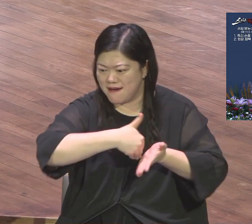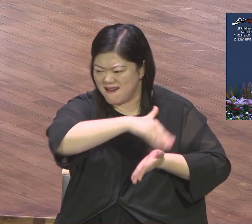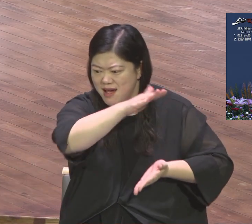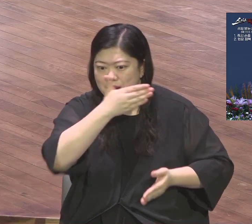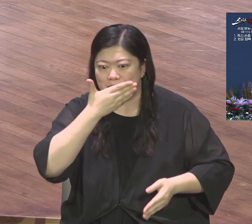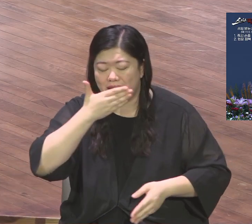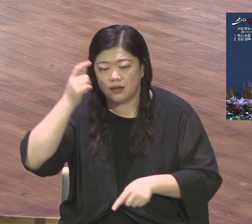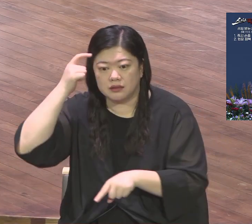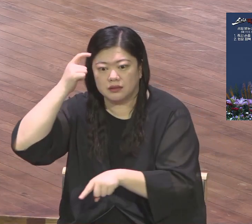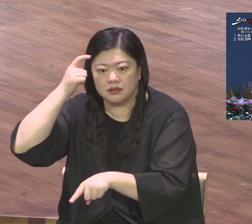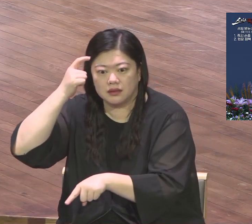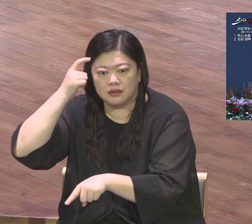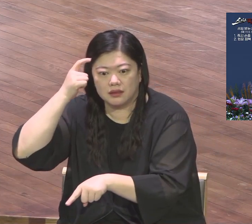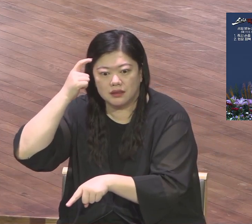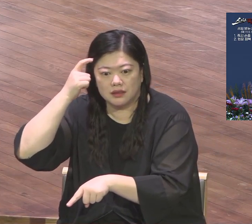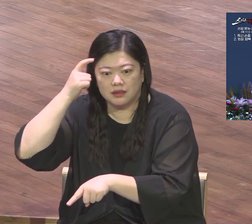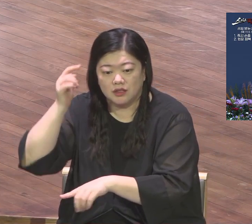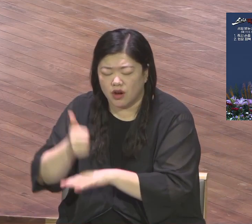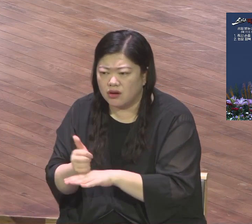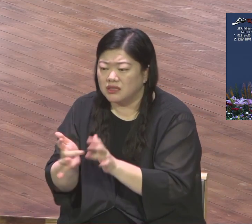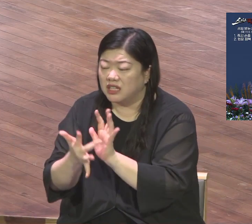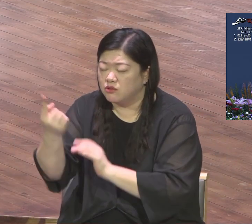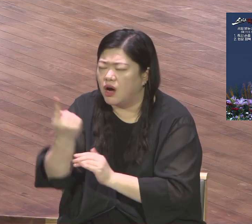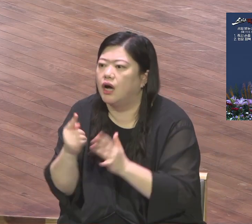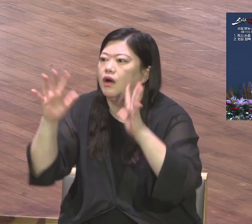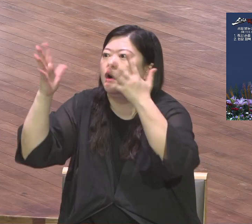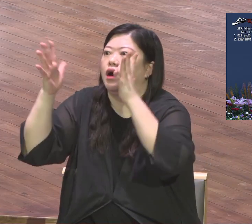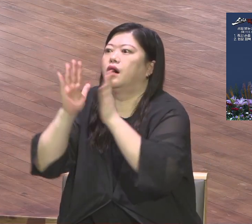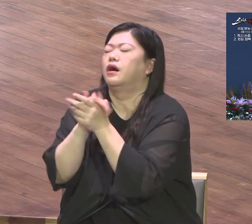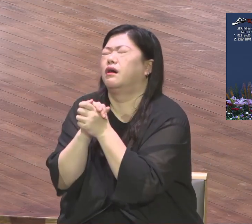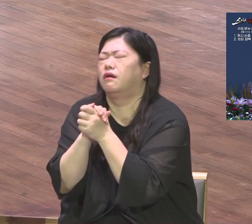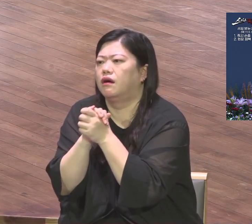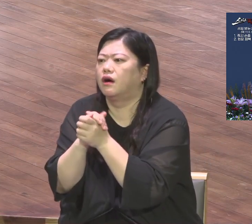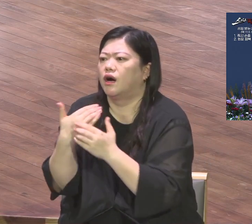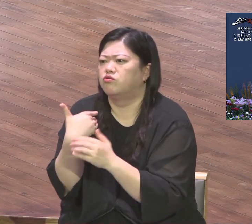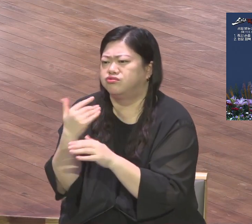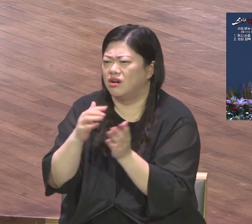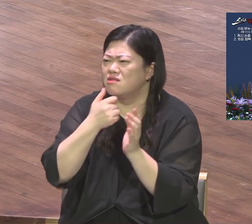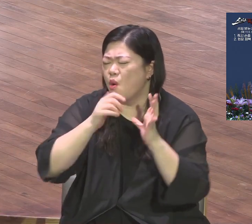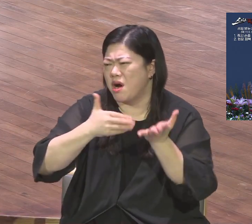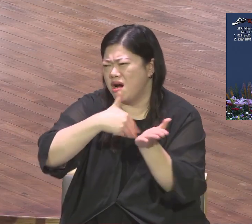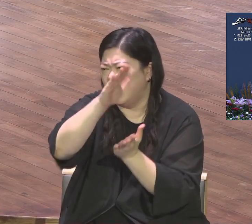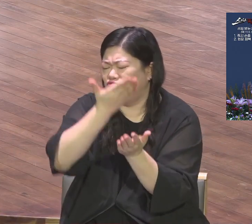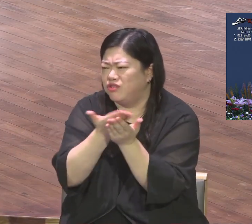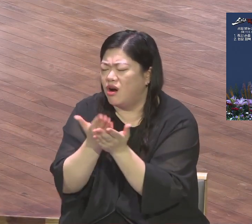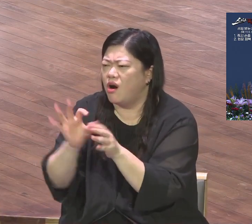우리의 모든 필요를 다 채워주실 분이다. 저 예수를 왕으로 모시자.